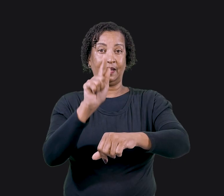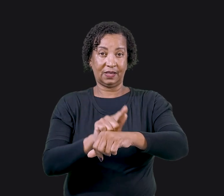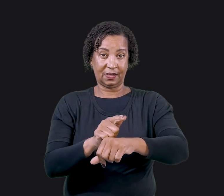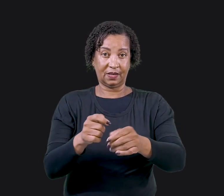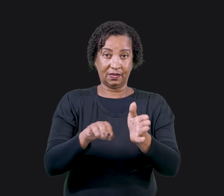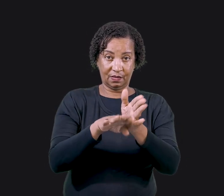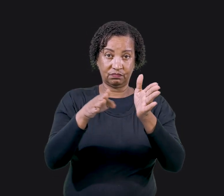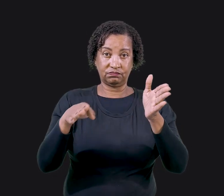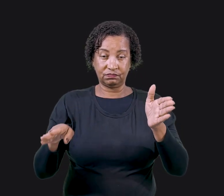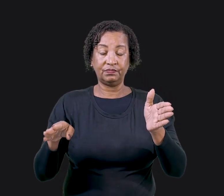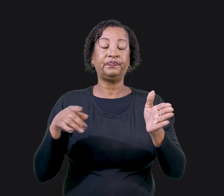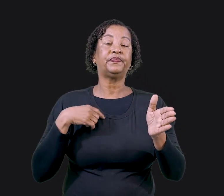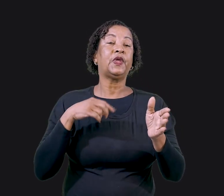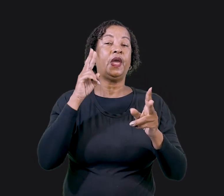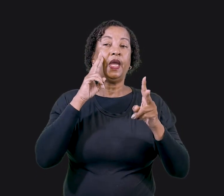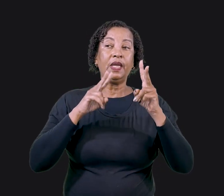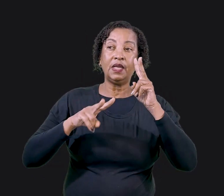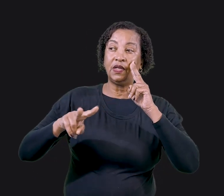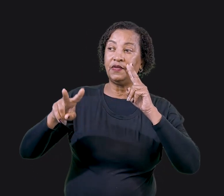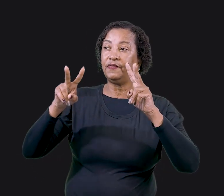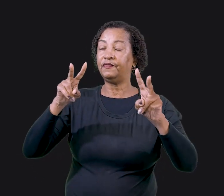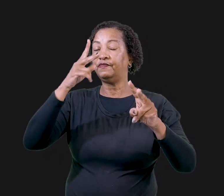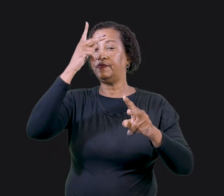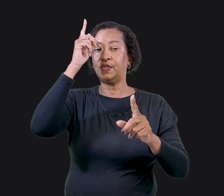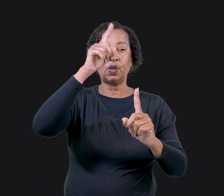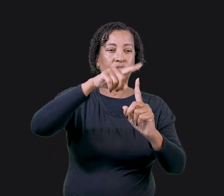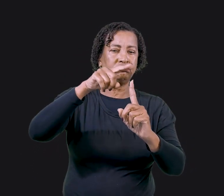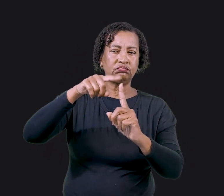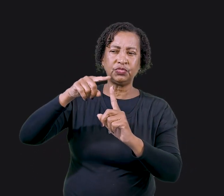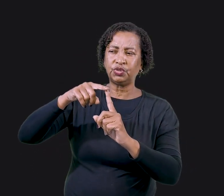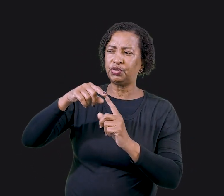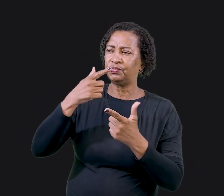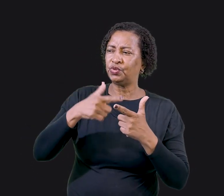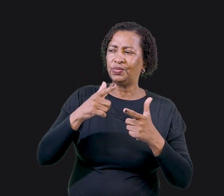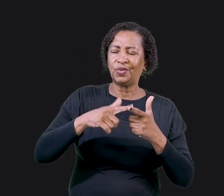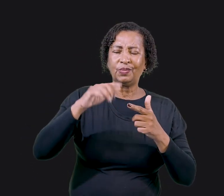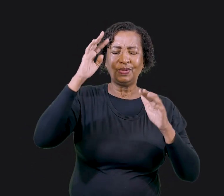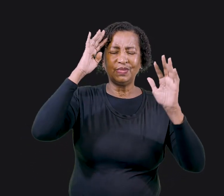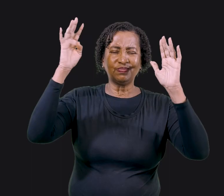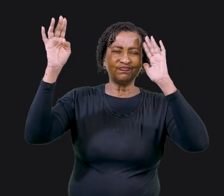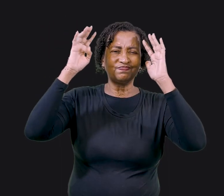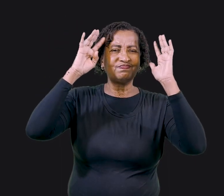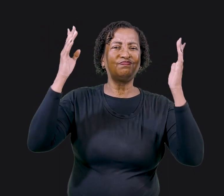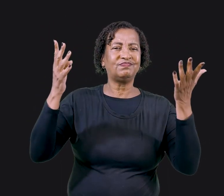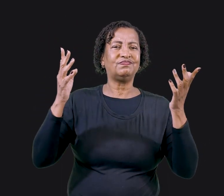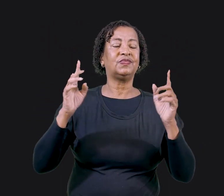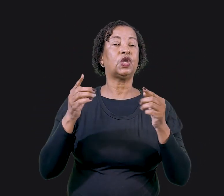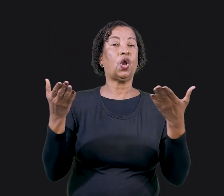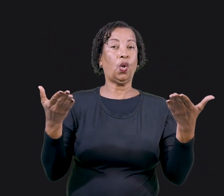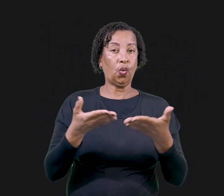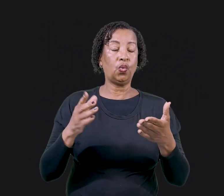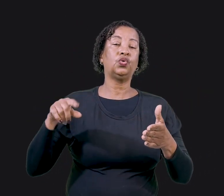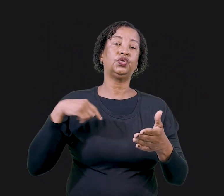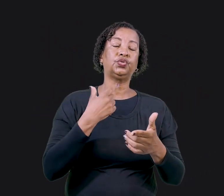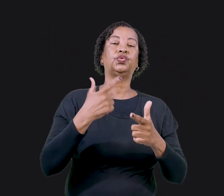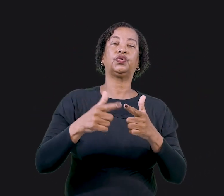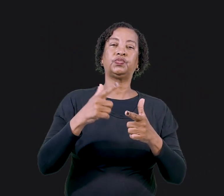essas multidões, ele via todo tipo imaginável de problemas. Hoje nossos problemas recebem nomenclaturas específicas,